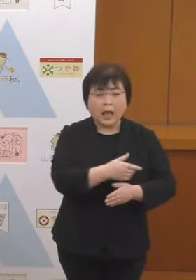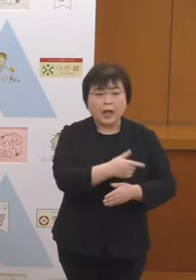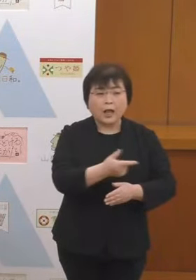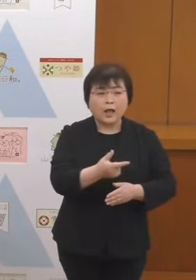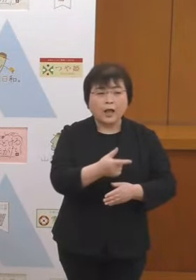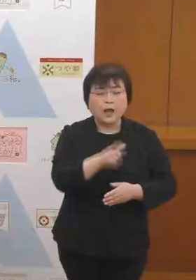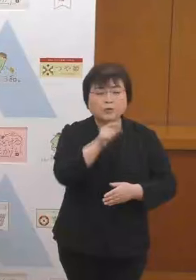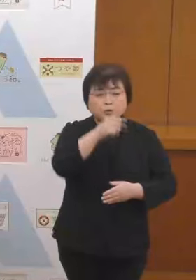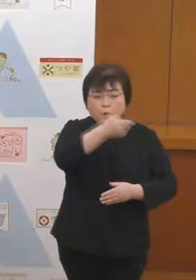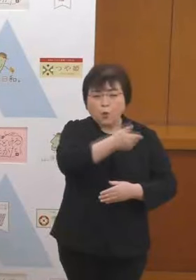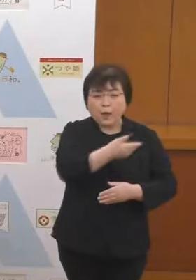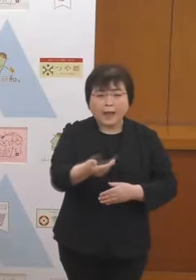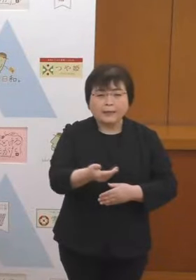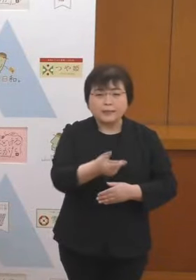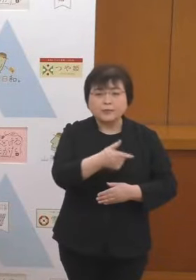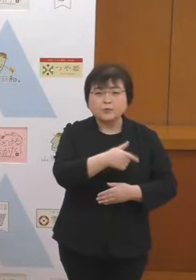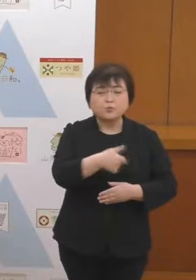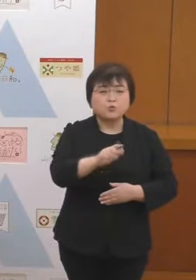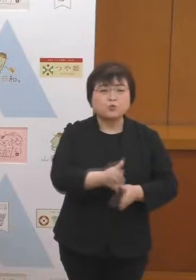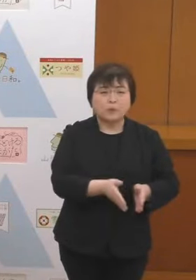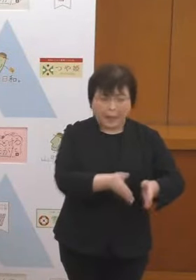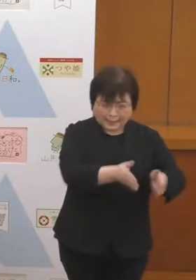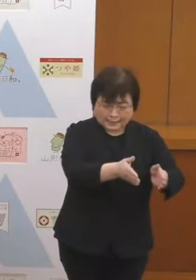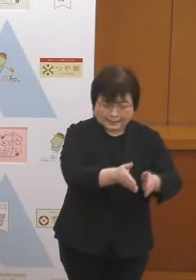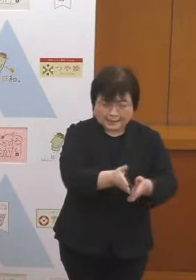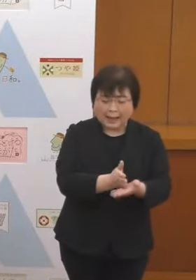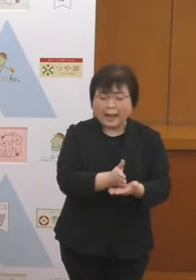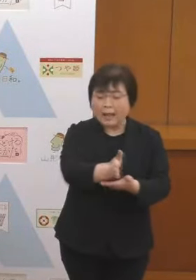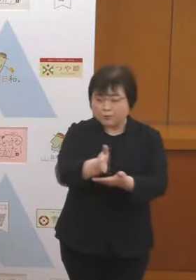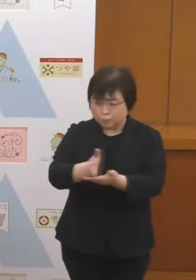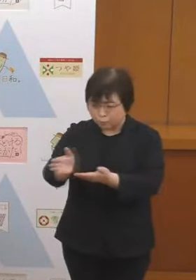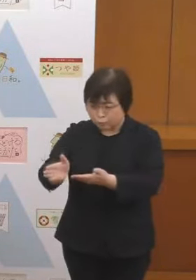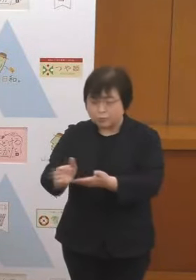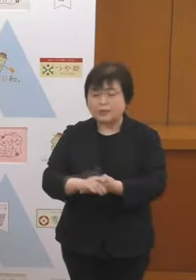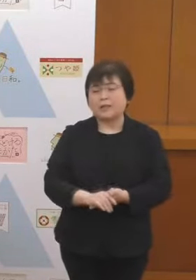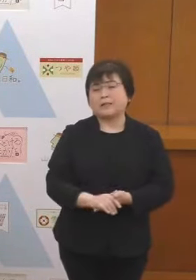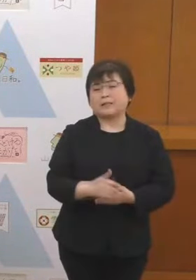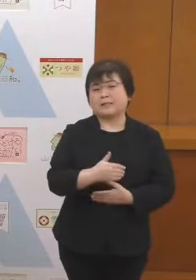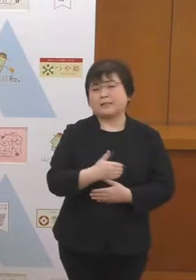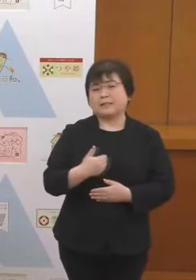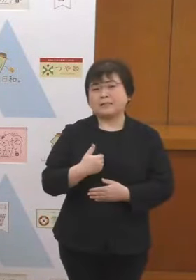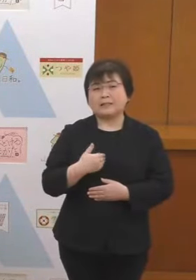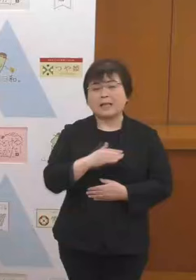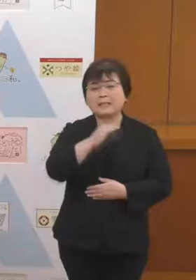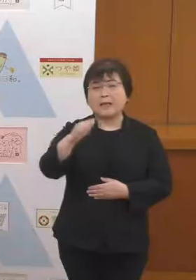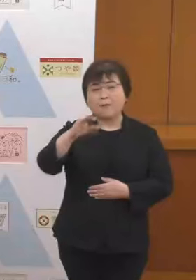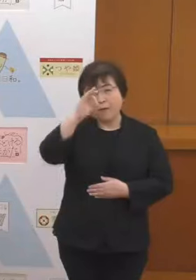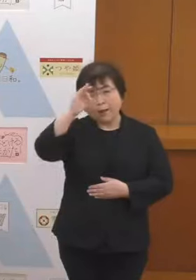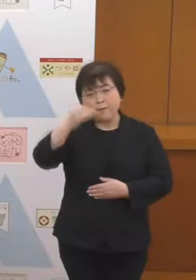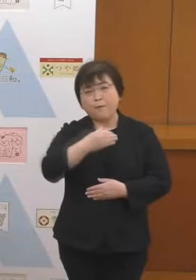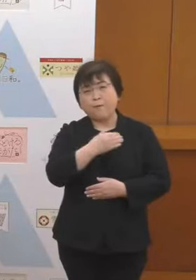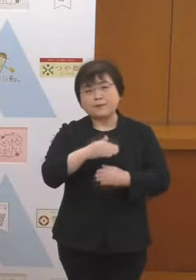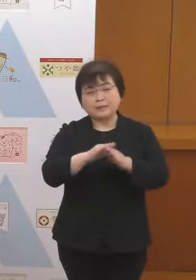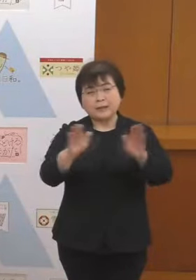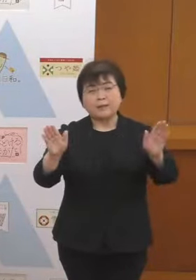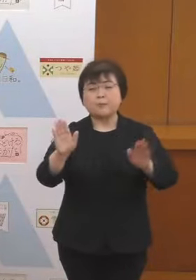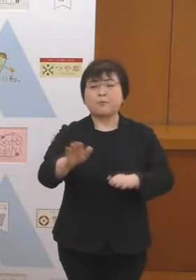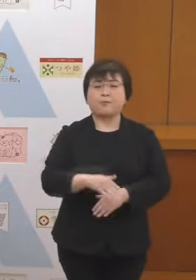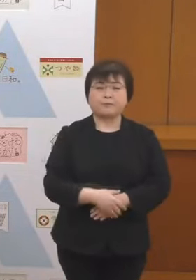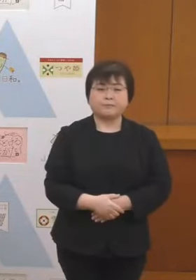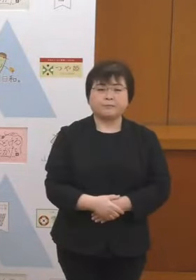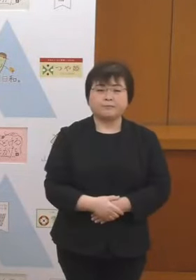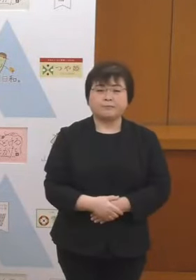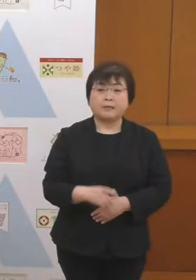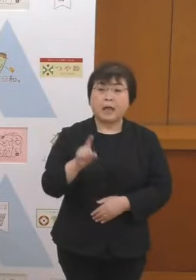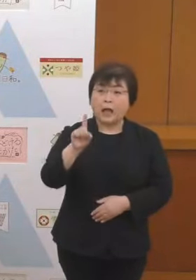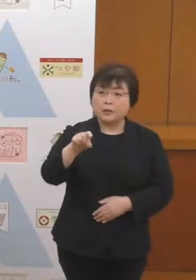ブルーラインが開通するなど春の山岳観光もスタートいたしましたえさて